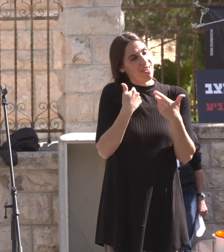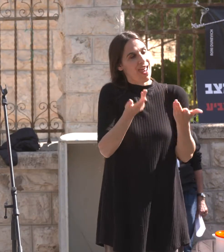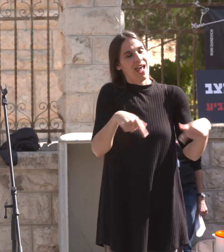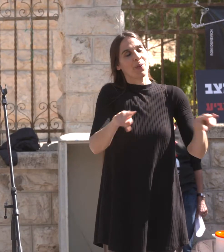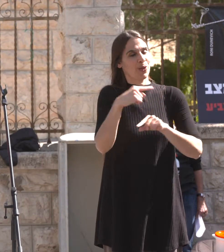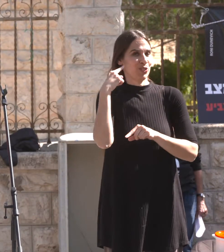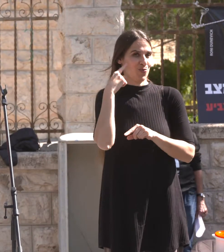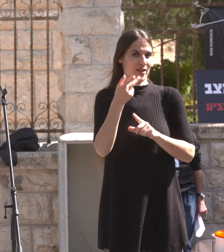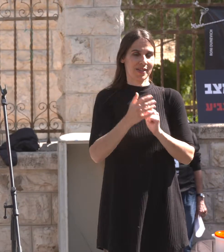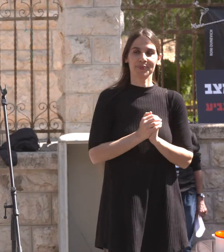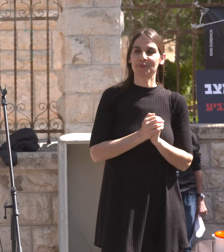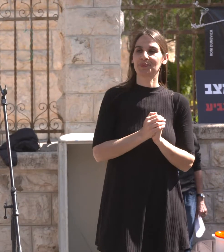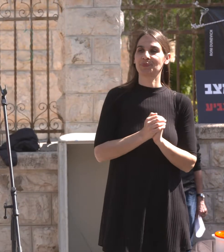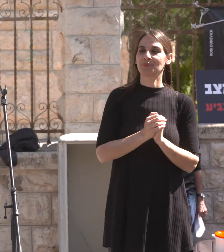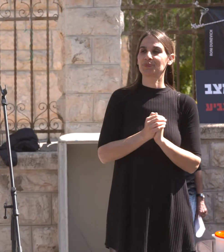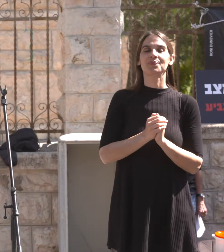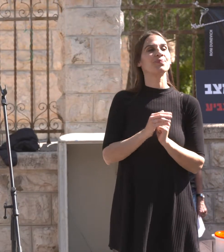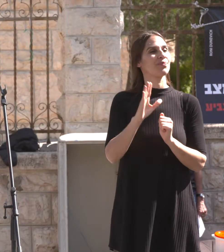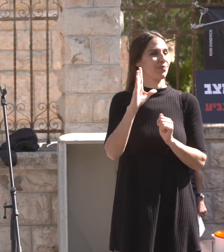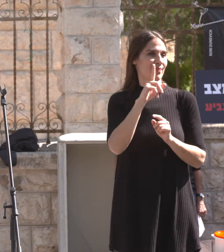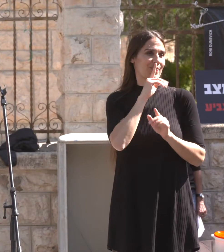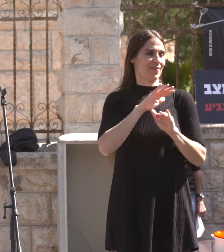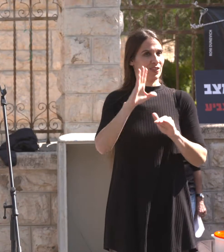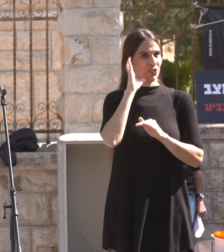לשמוע את זה. אז הסכיתו ושימו.